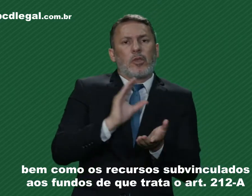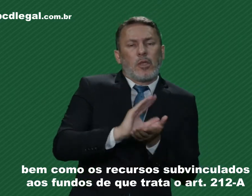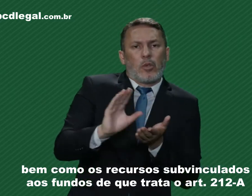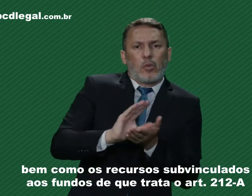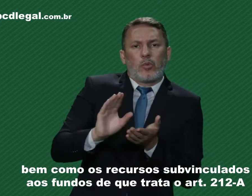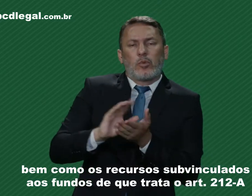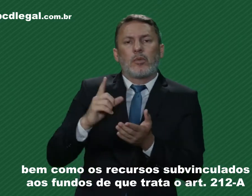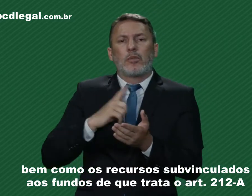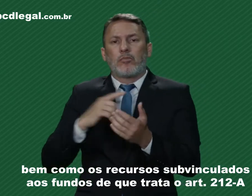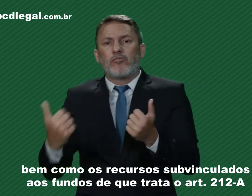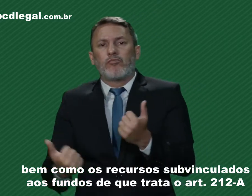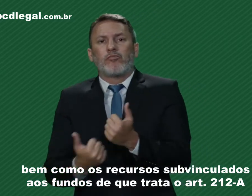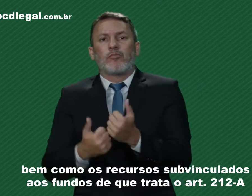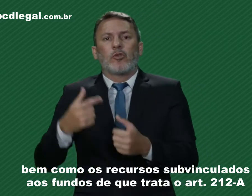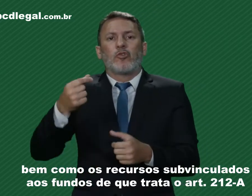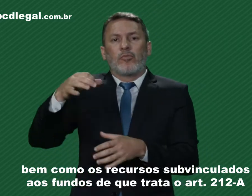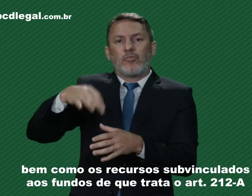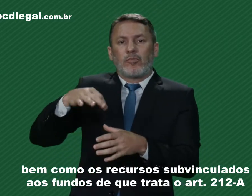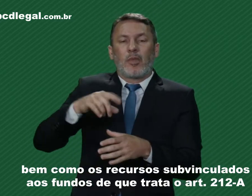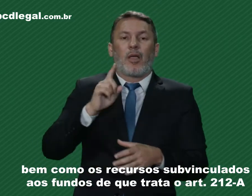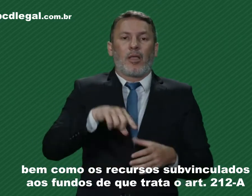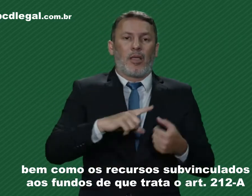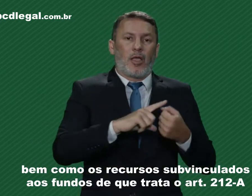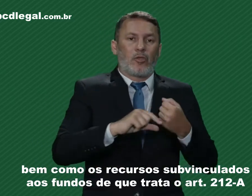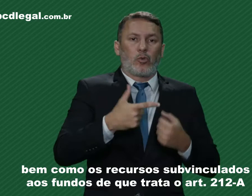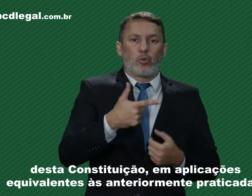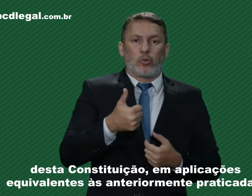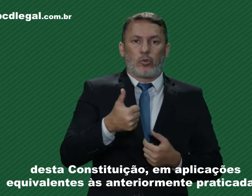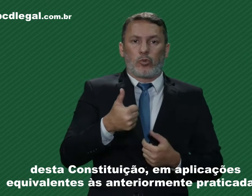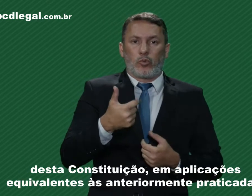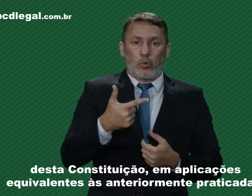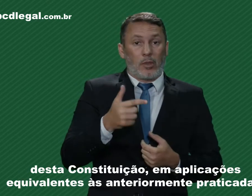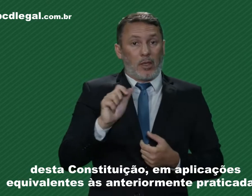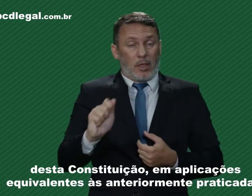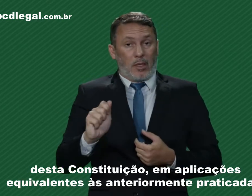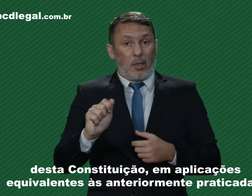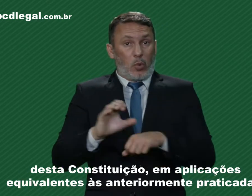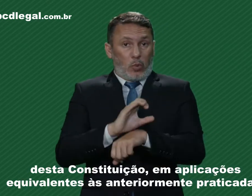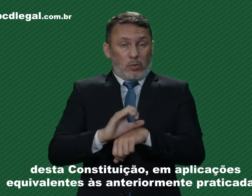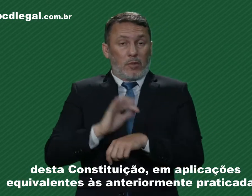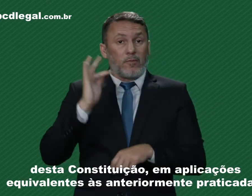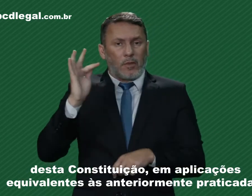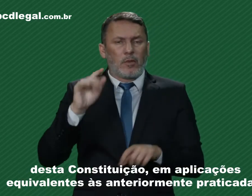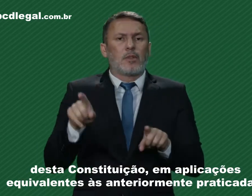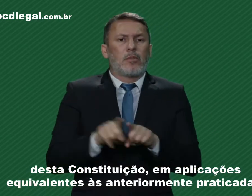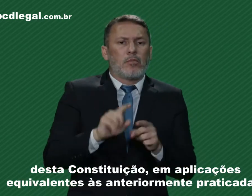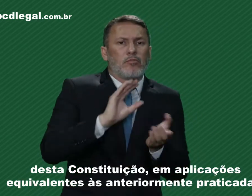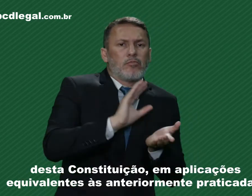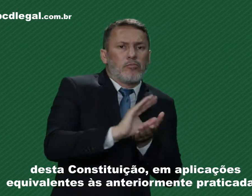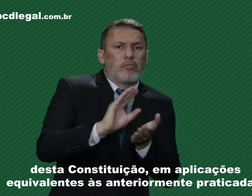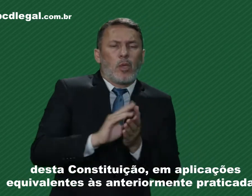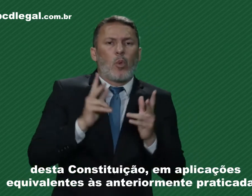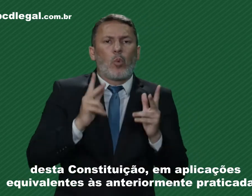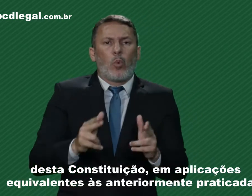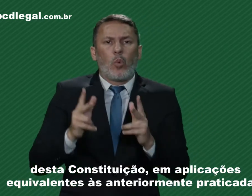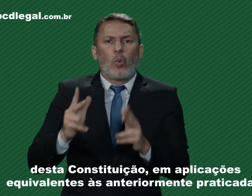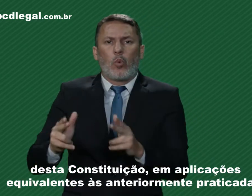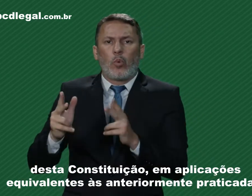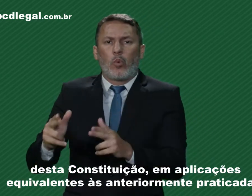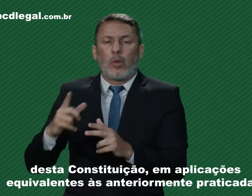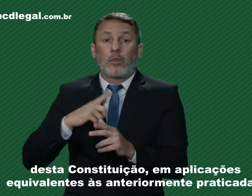subvinculados aos fundos de que trata o artigo 212-A desta Constituição, em aplicação equivalente